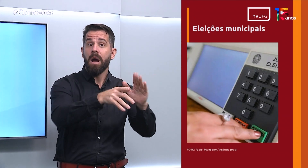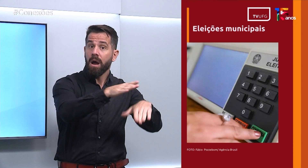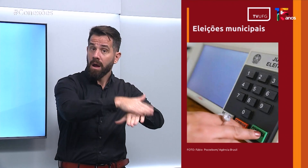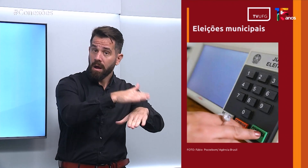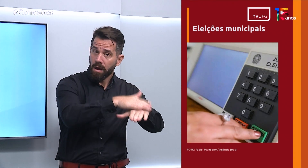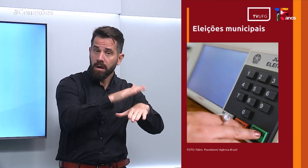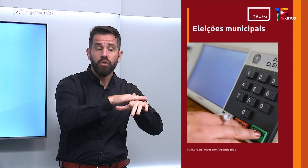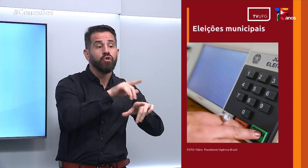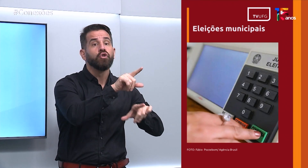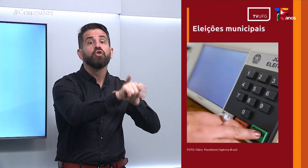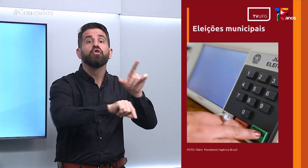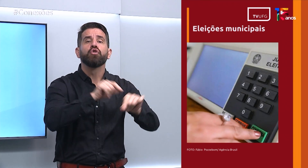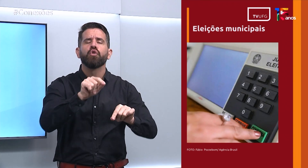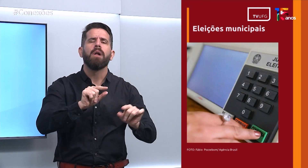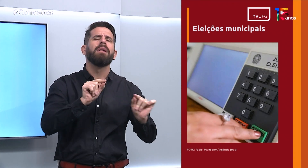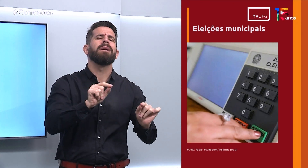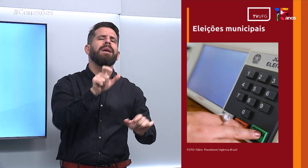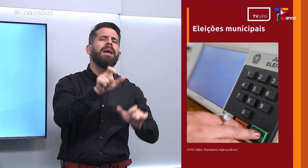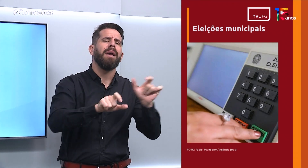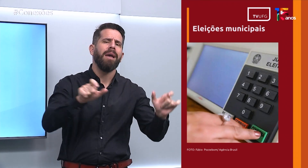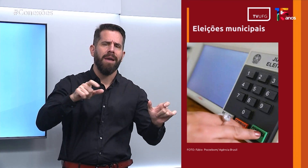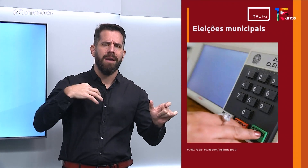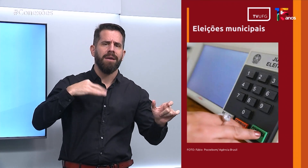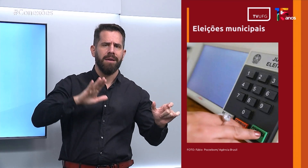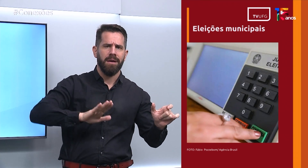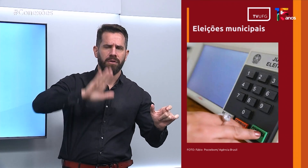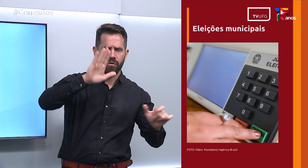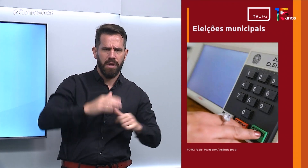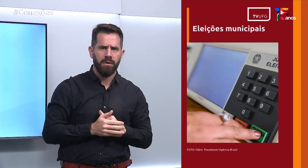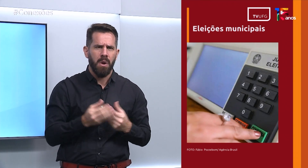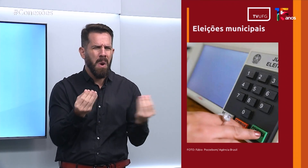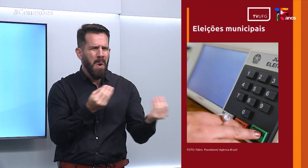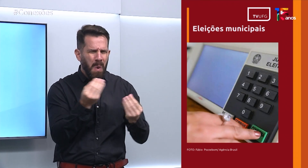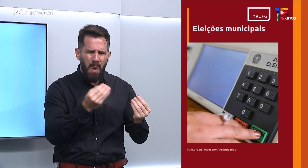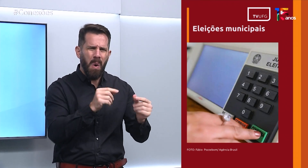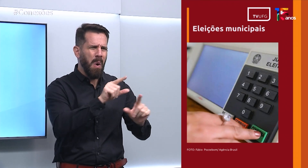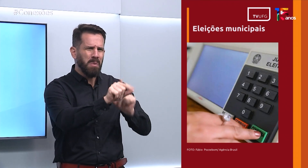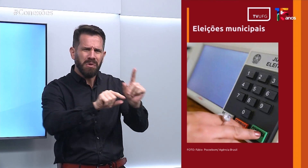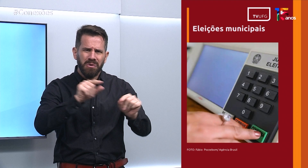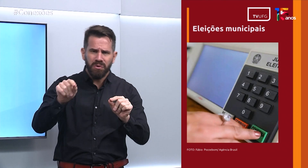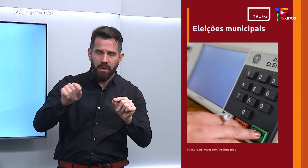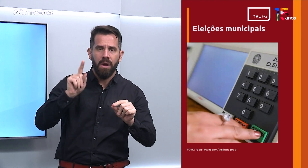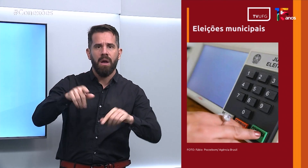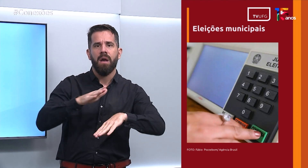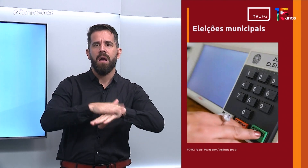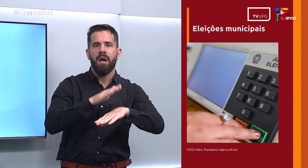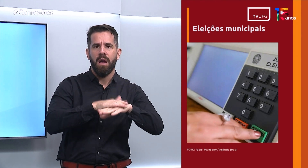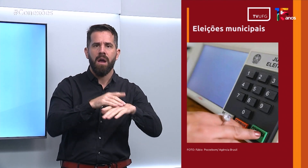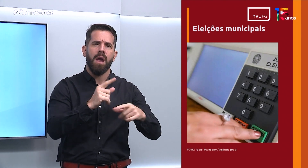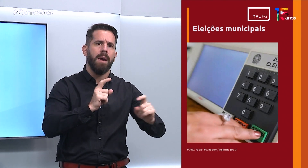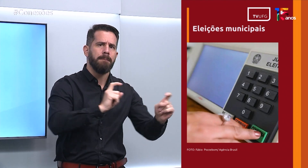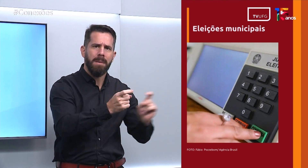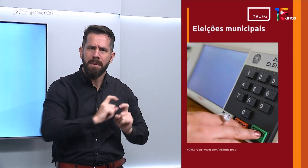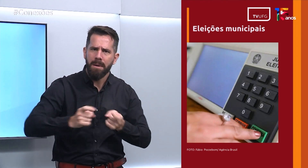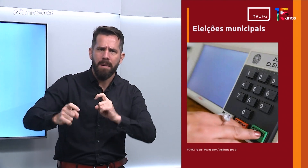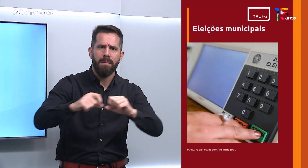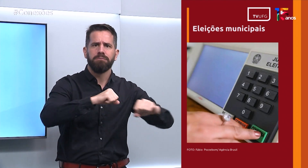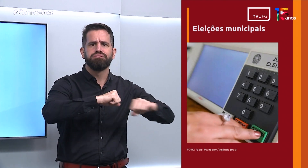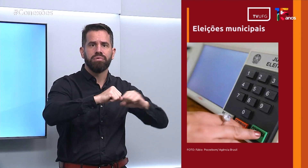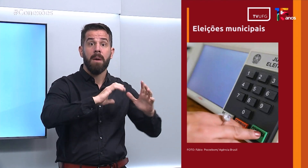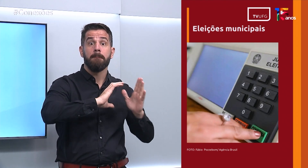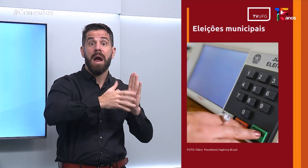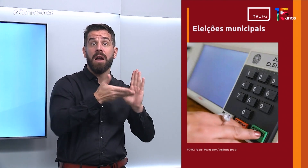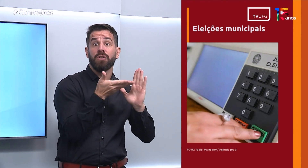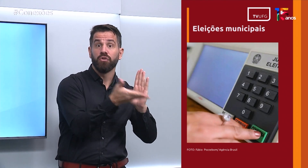quais serão os candidatos. A definição ocorre durante as convenções partidárias e elas só podem